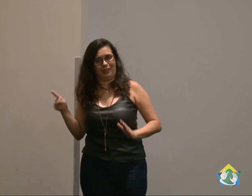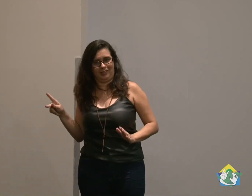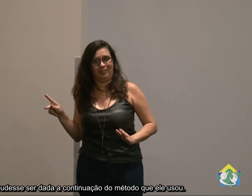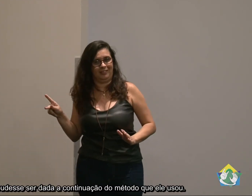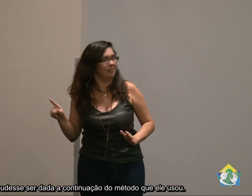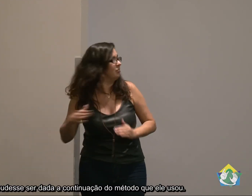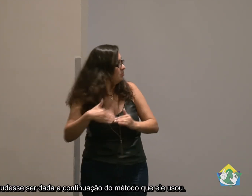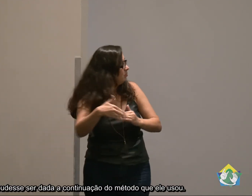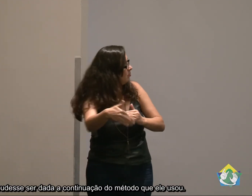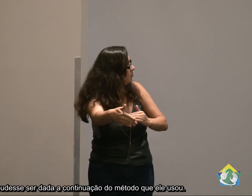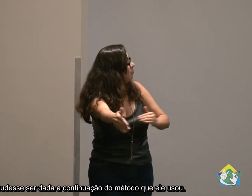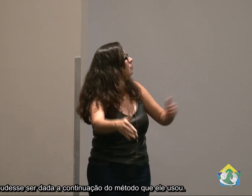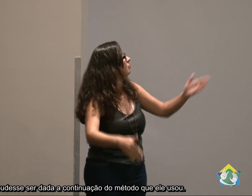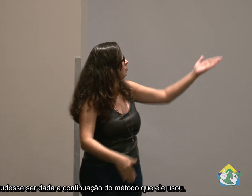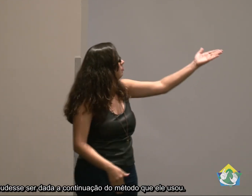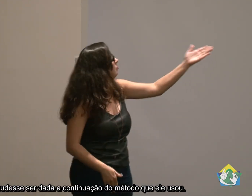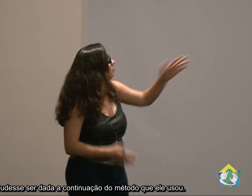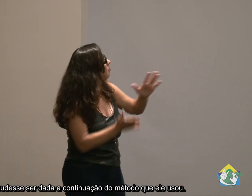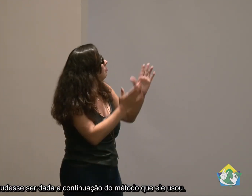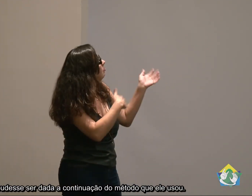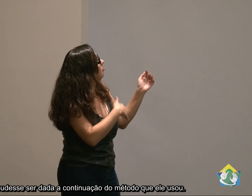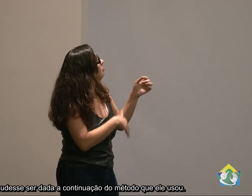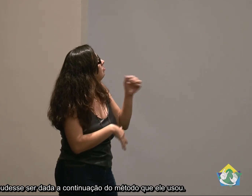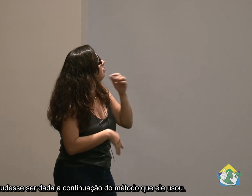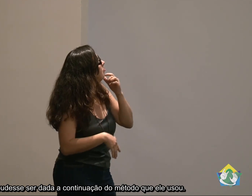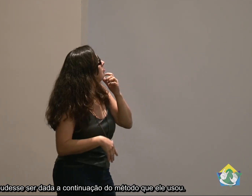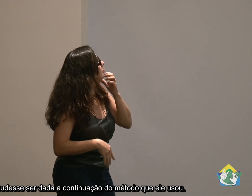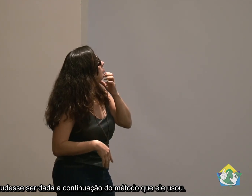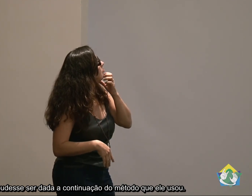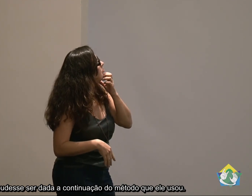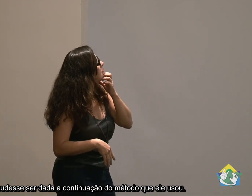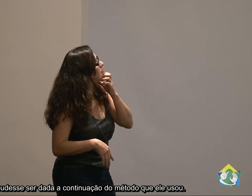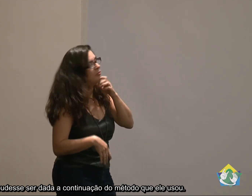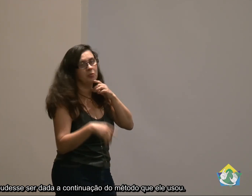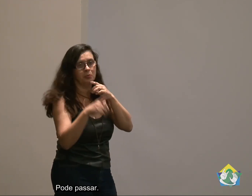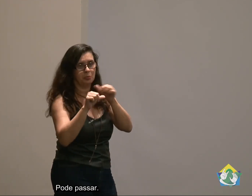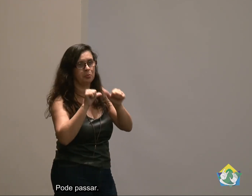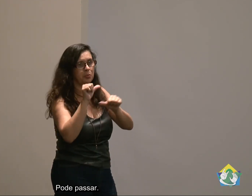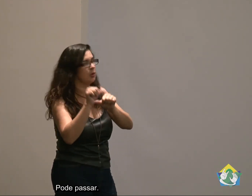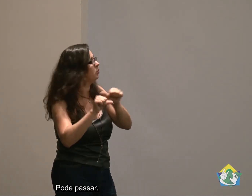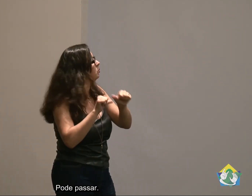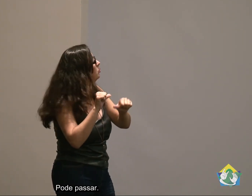para que pudesse ser dada a continuação ao método que ele usou pode passar